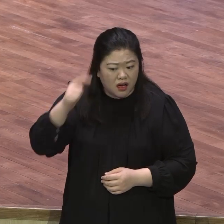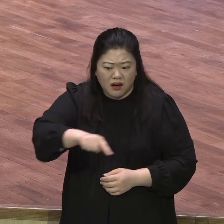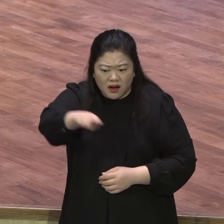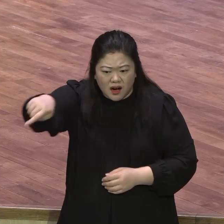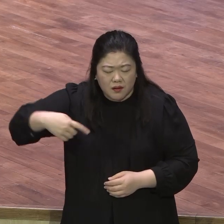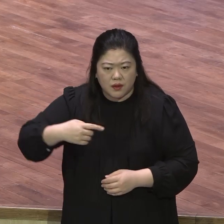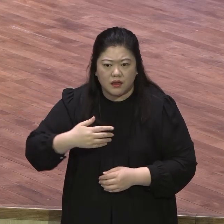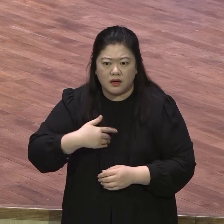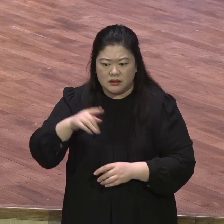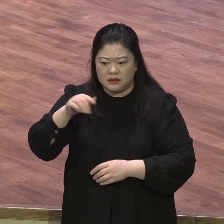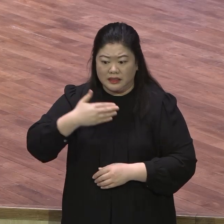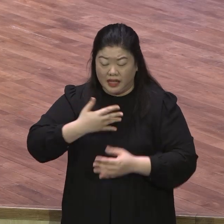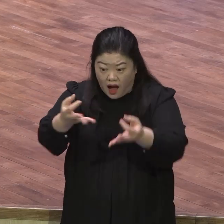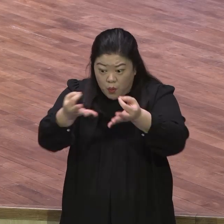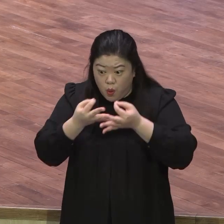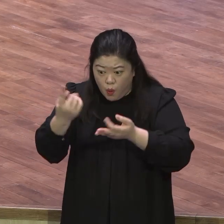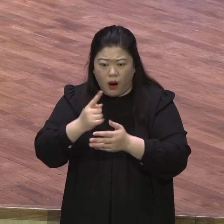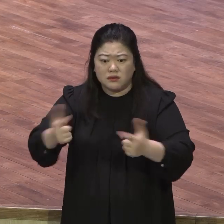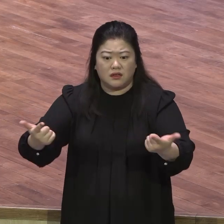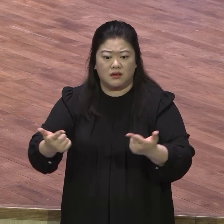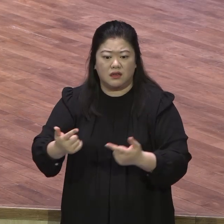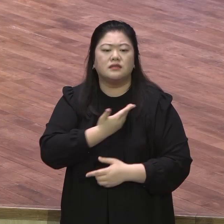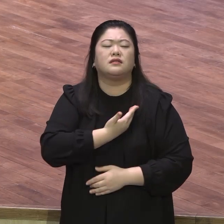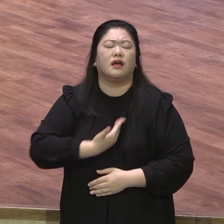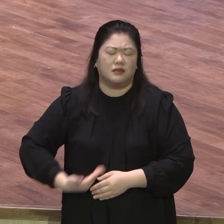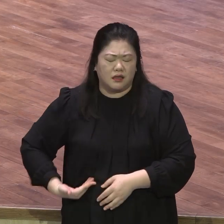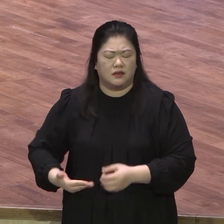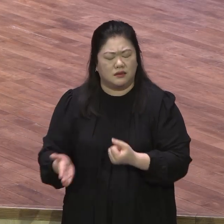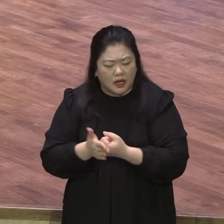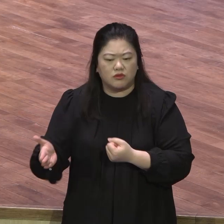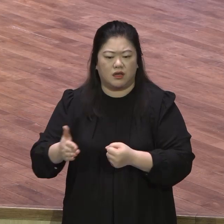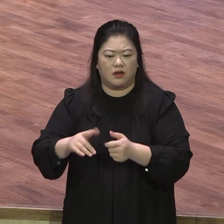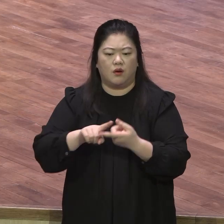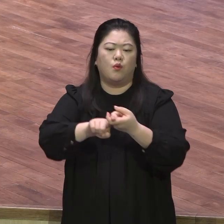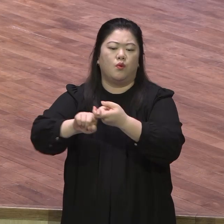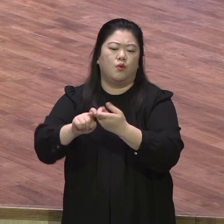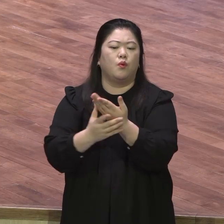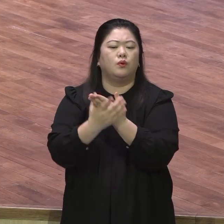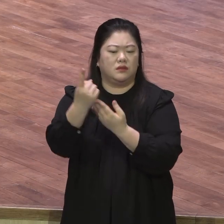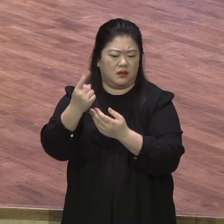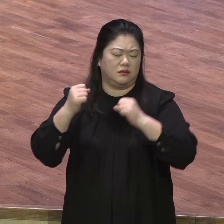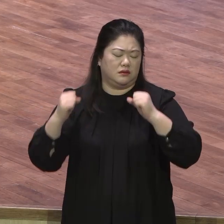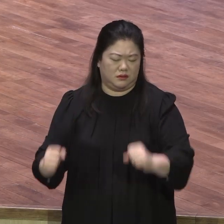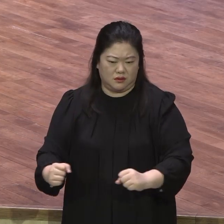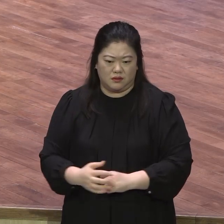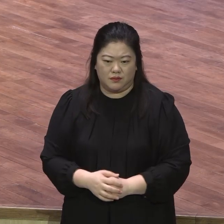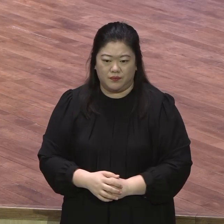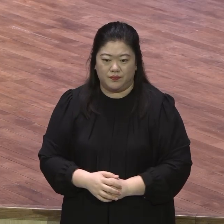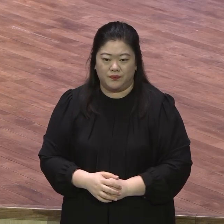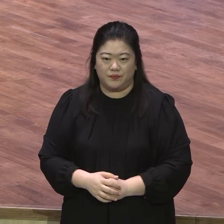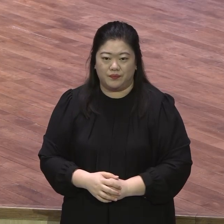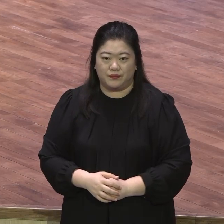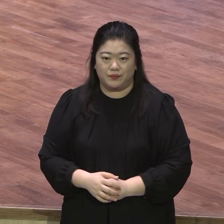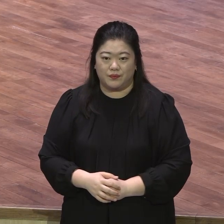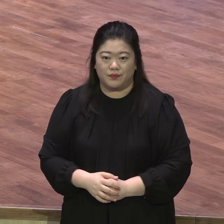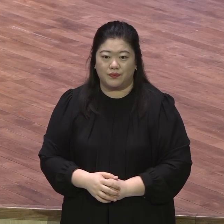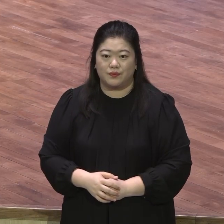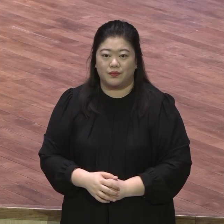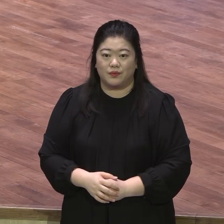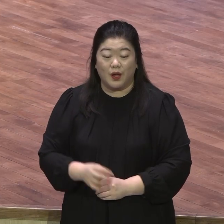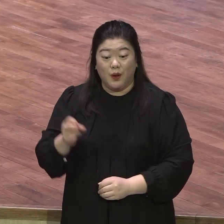제자공동체 그러니까 보통은 10시 1반 우리 교회는 단 한 명도